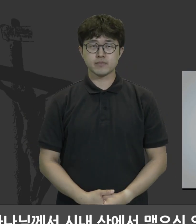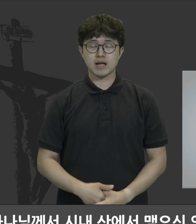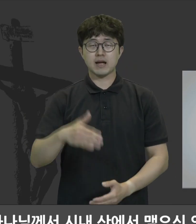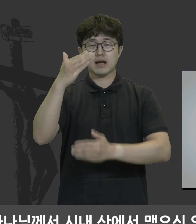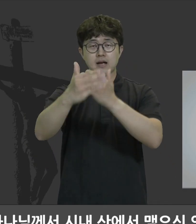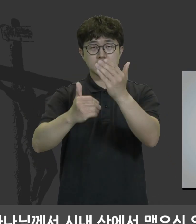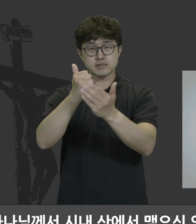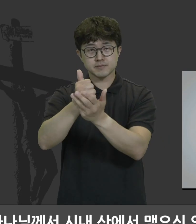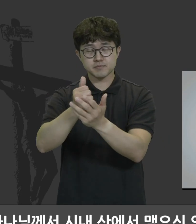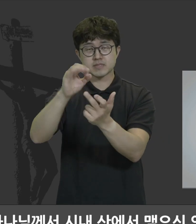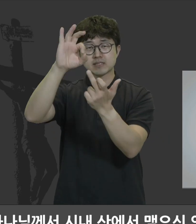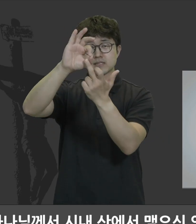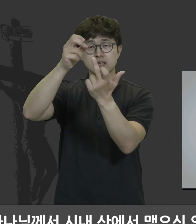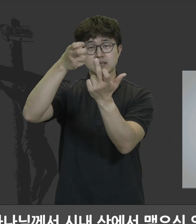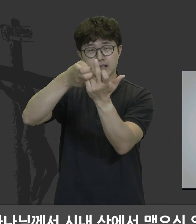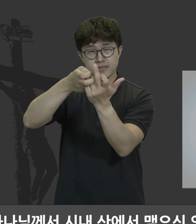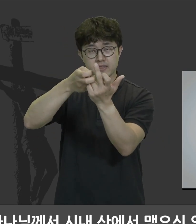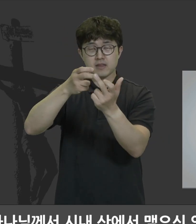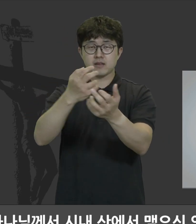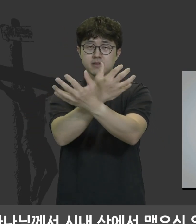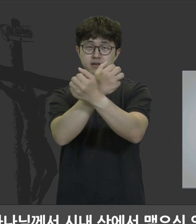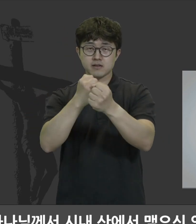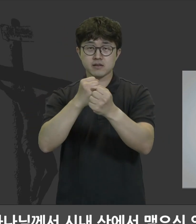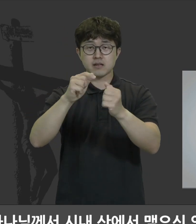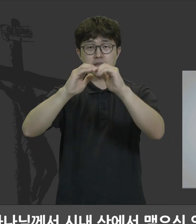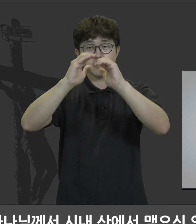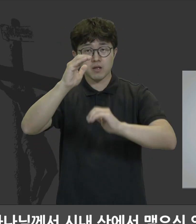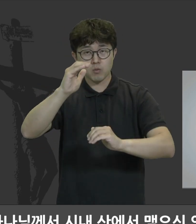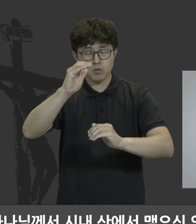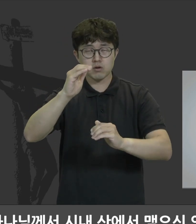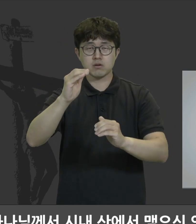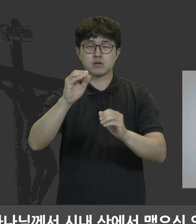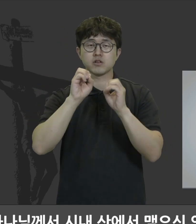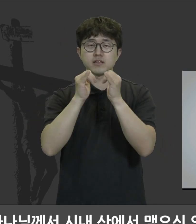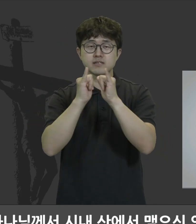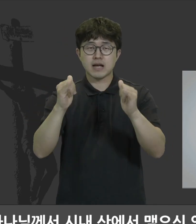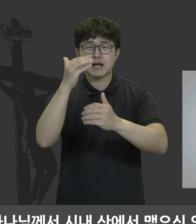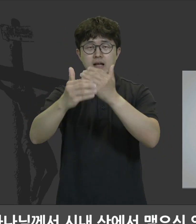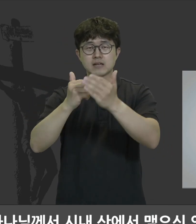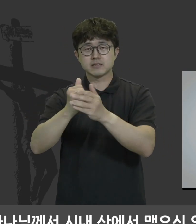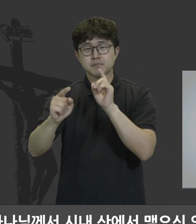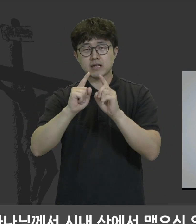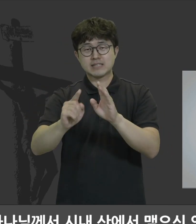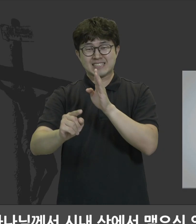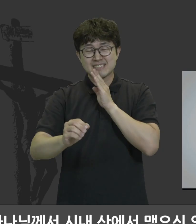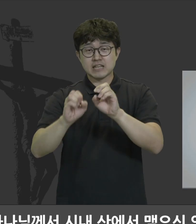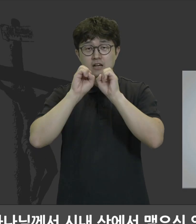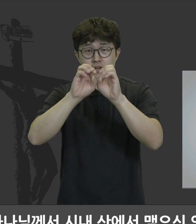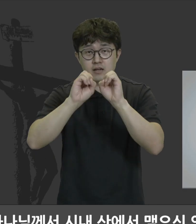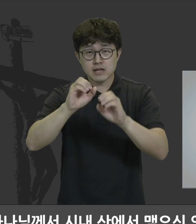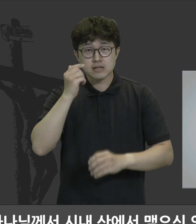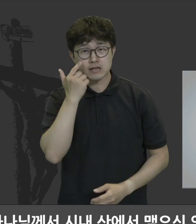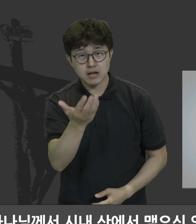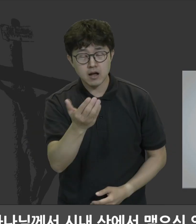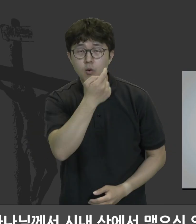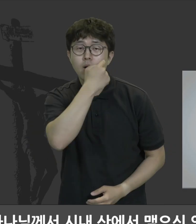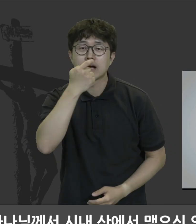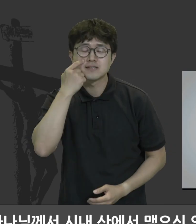하나님께서 시내산에서 맺으신 언약을 기준으로 선지자가 진정한 하나님의 말씀을 선포하는지 여부를 판단할 수